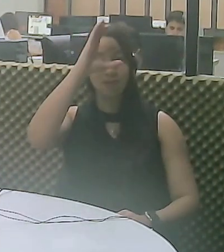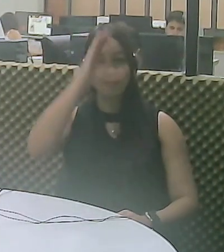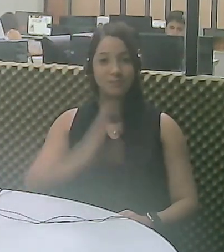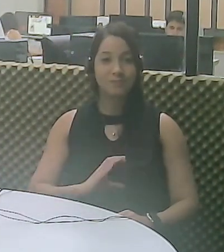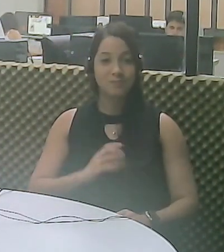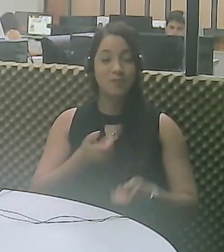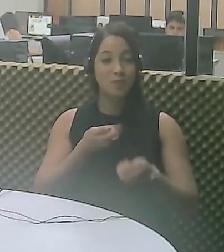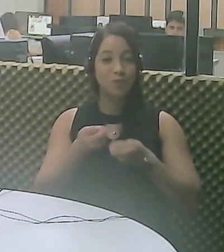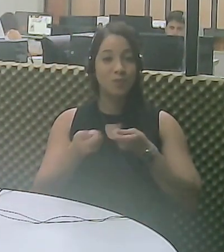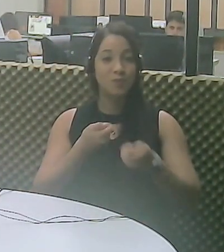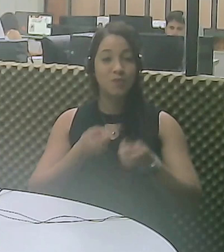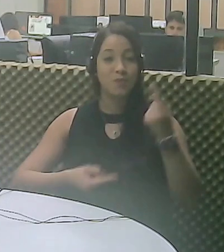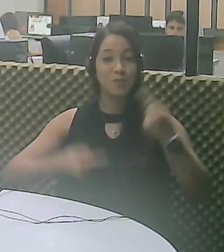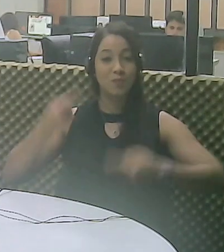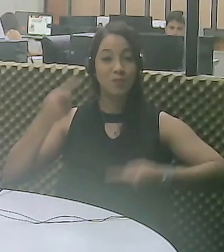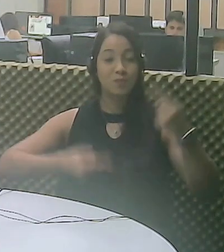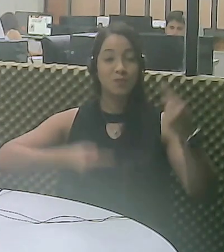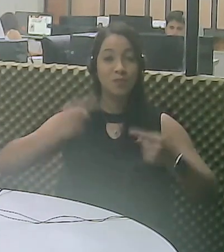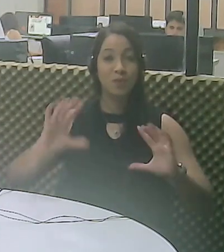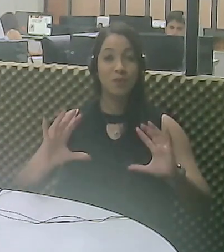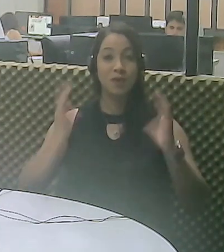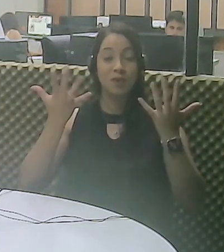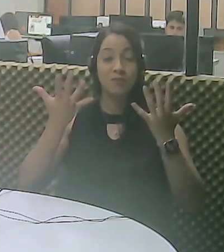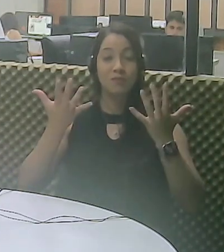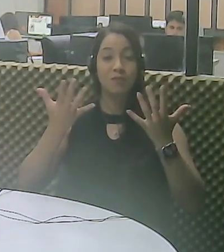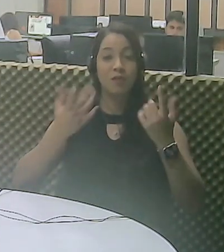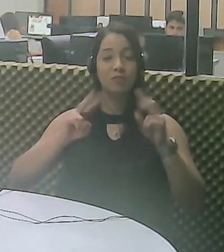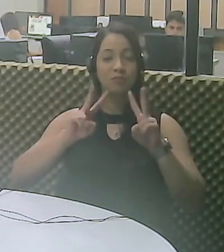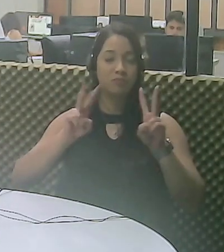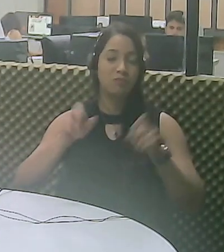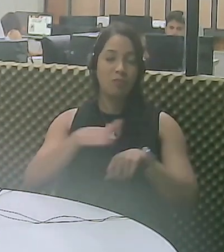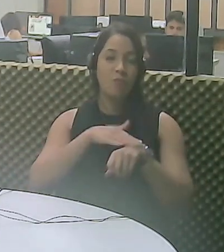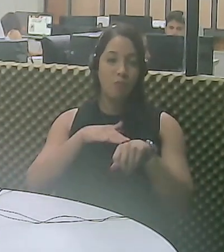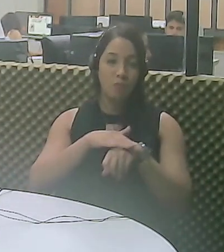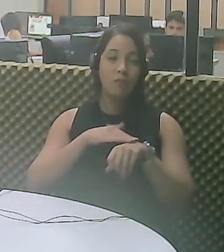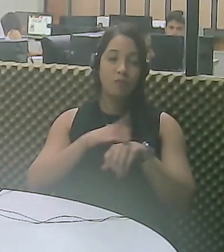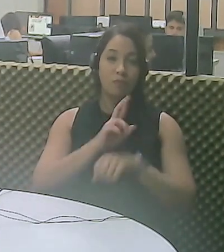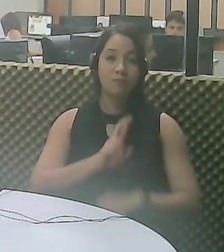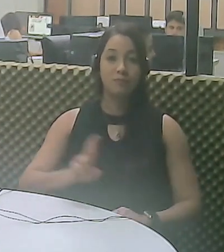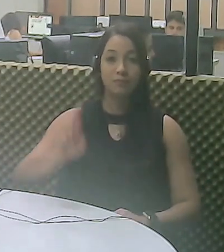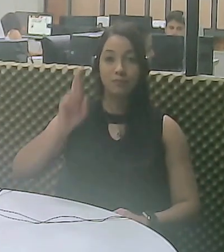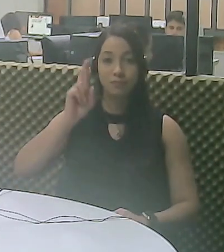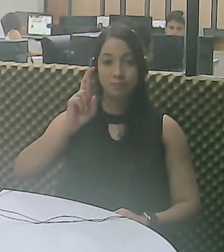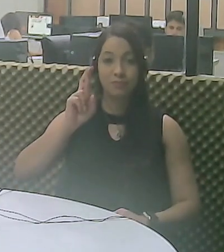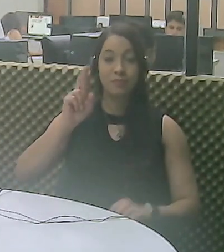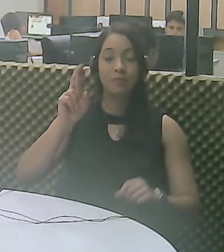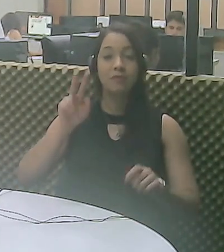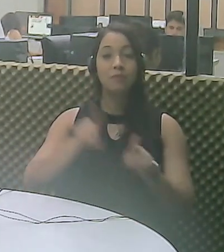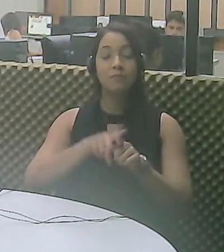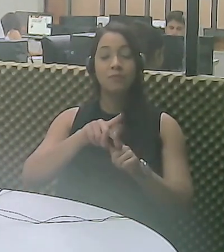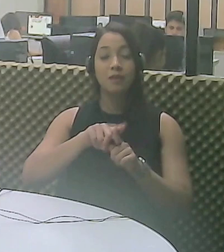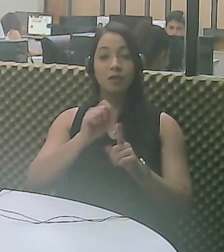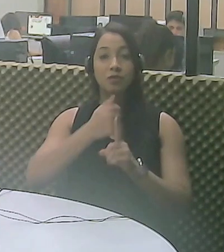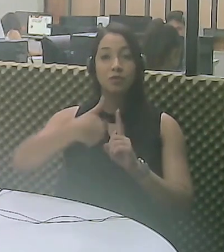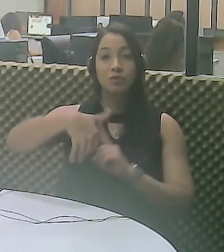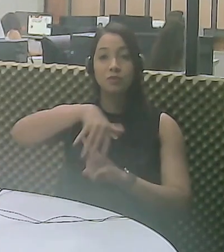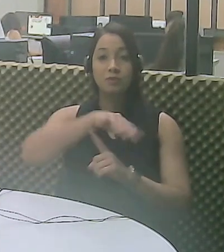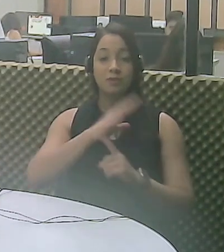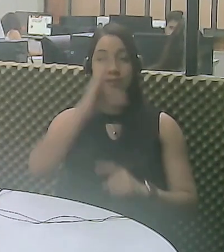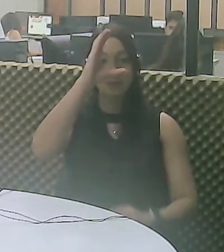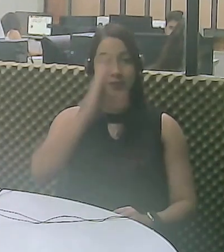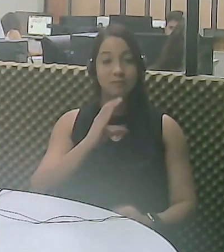Cidadania, Economia e Política, o evento propôs debates entre representantes da pasta e da sociedade civil. Ainda